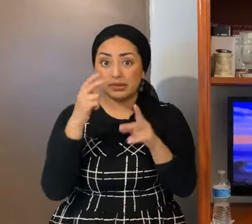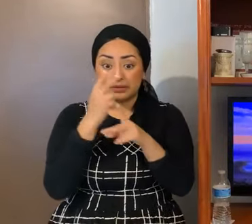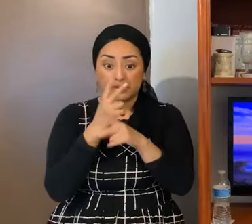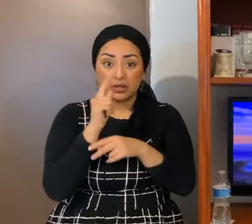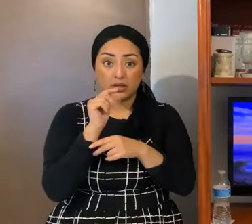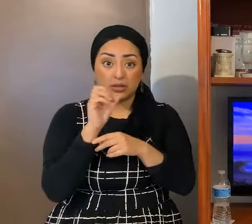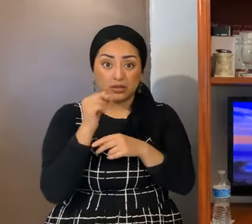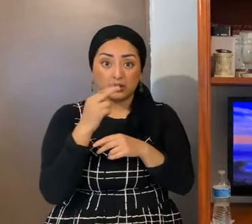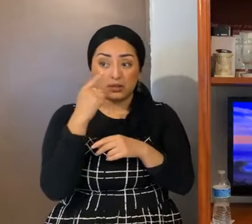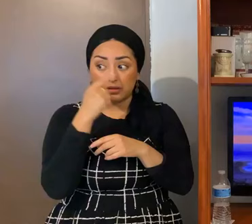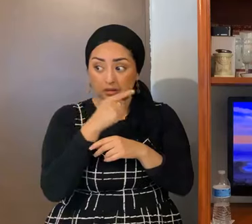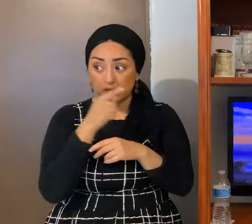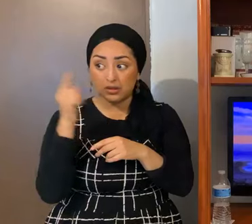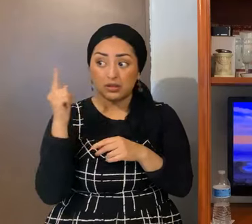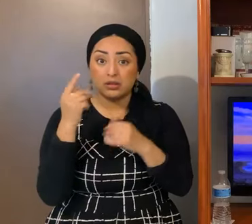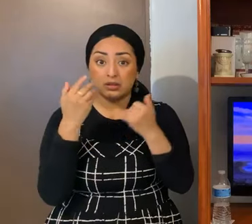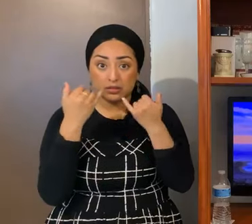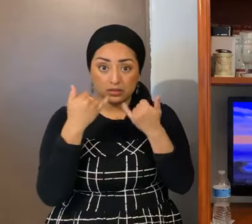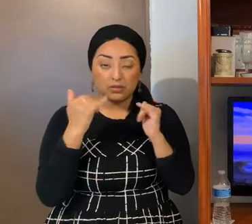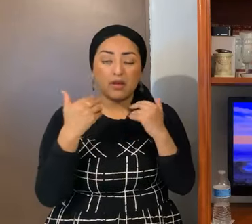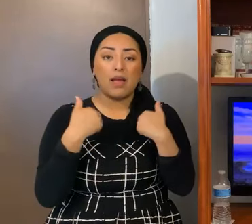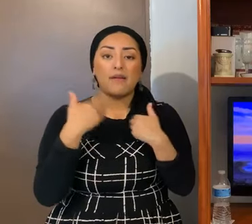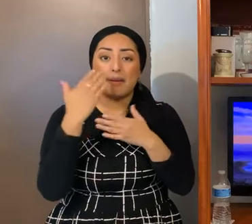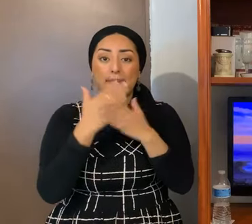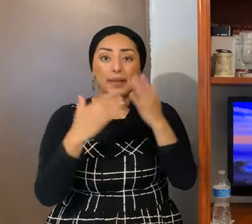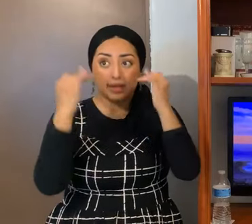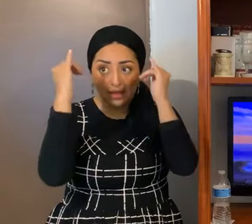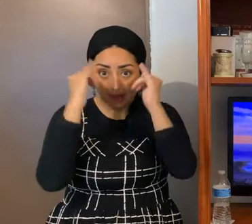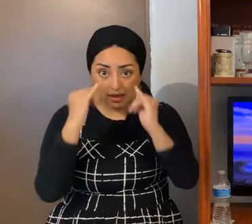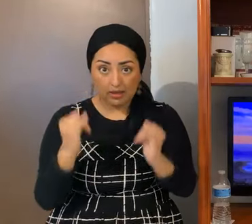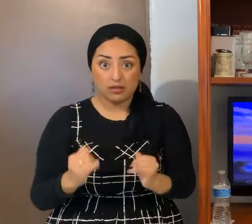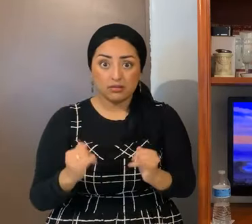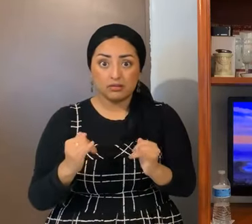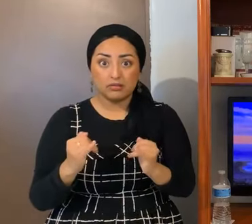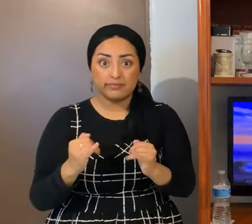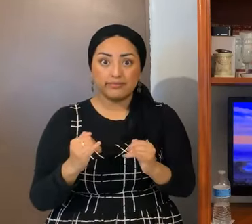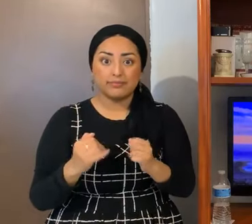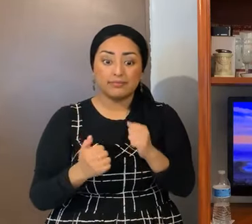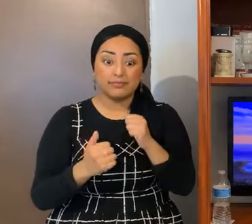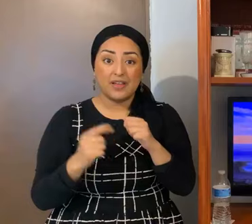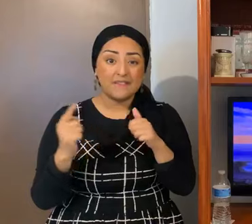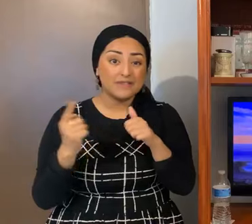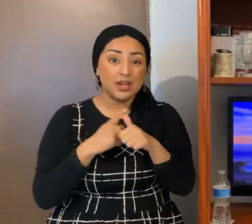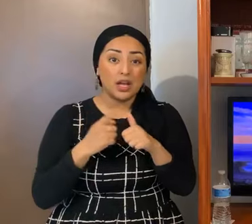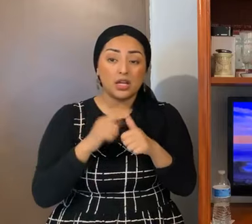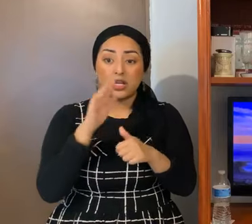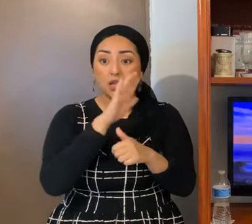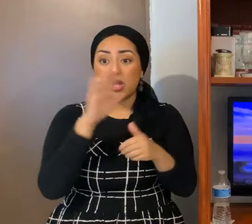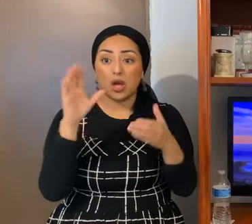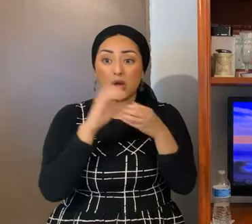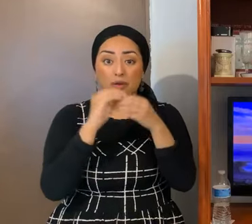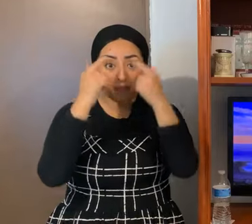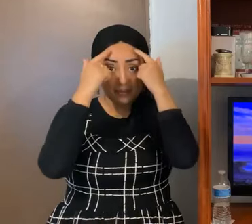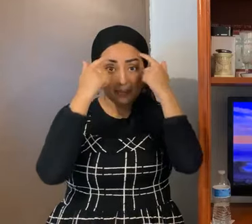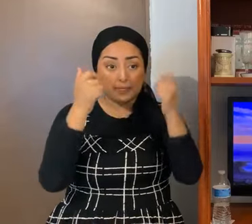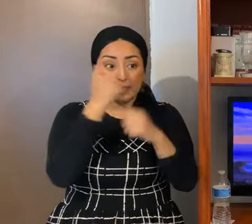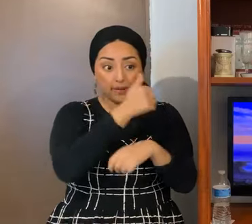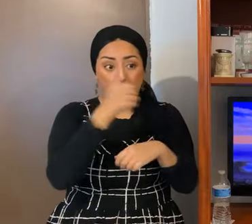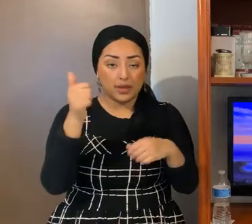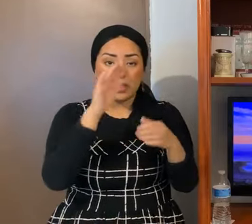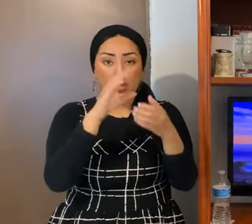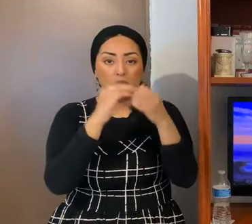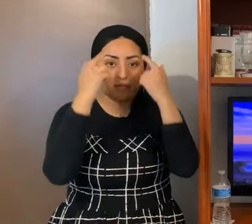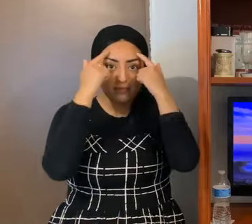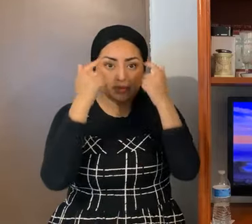guardando Torah, siguen teniendo ídolos. Para empezar, y es lo más común, su orgullo. Ellos mismos son sus